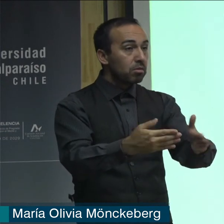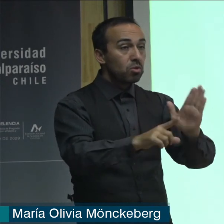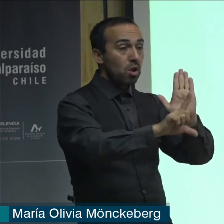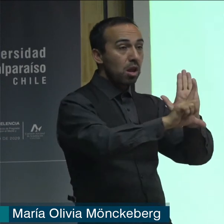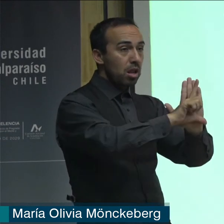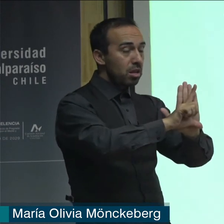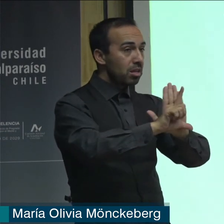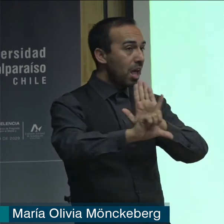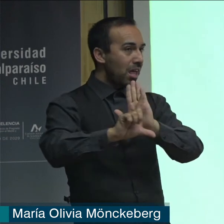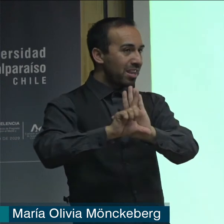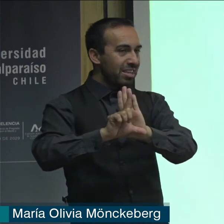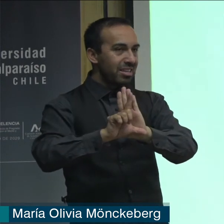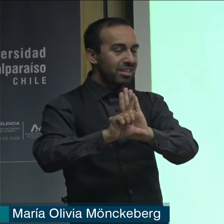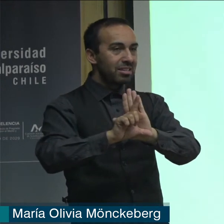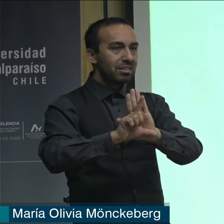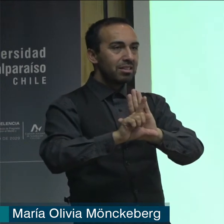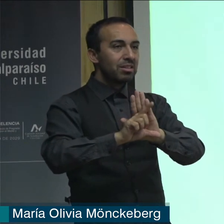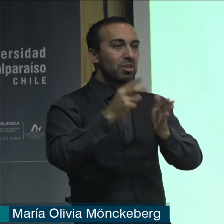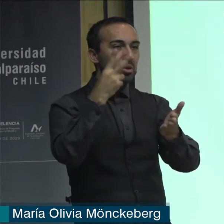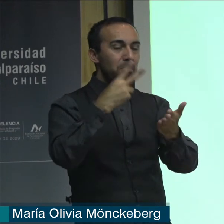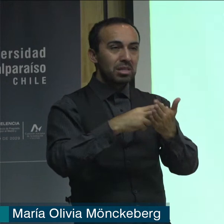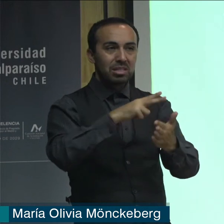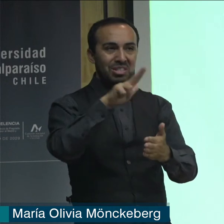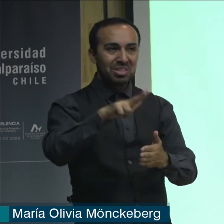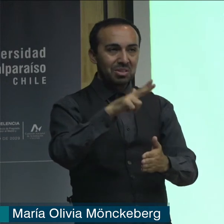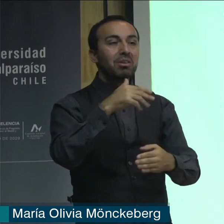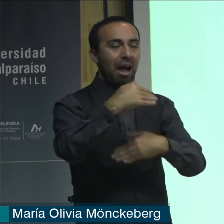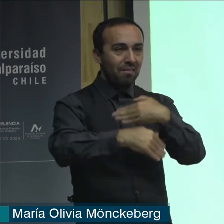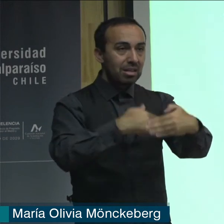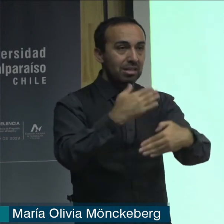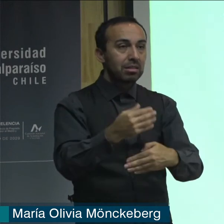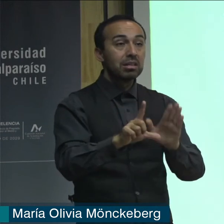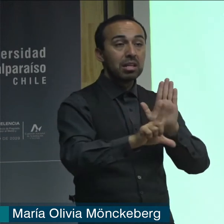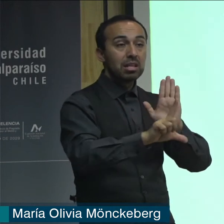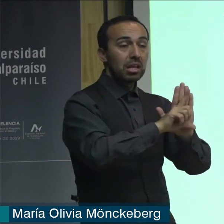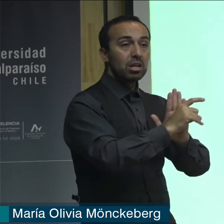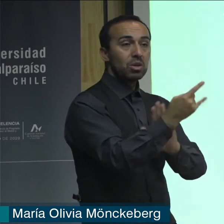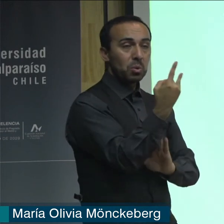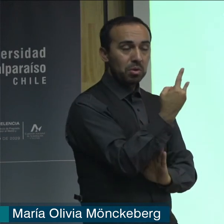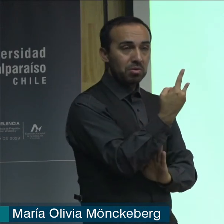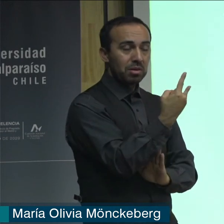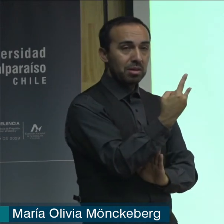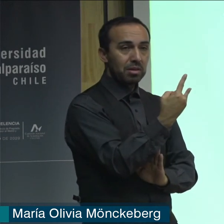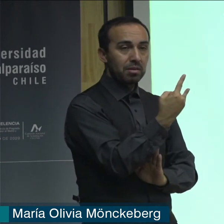de 2018 ley de universidades